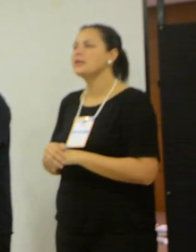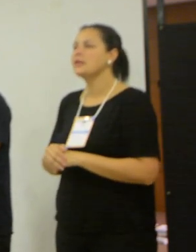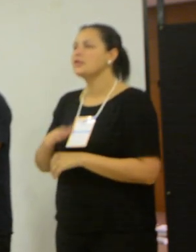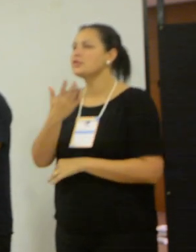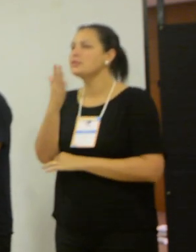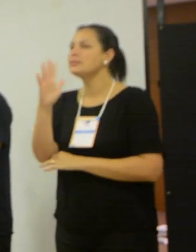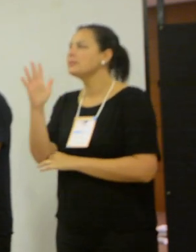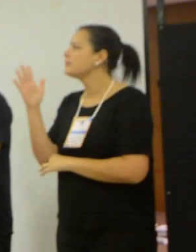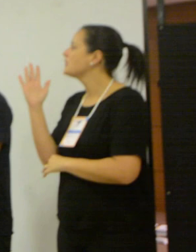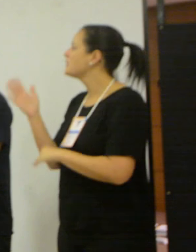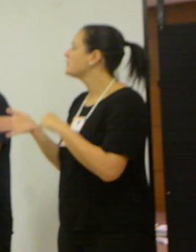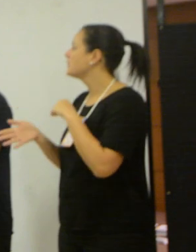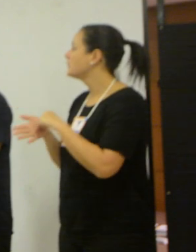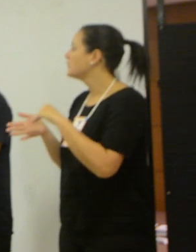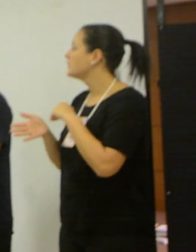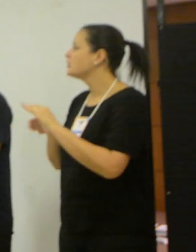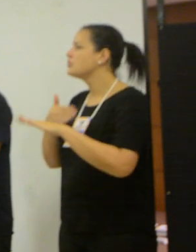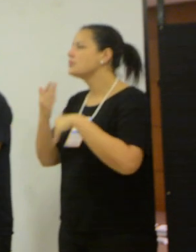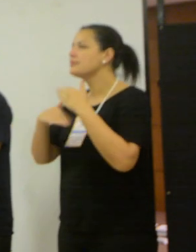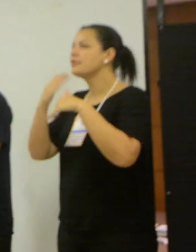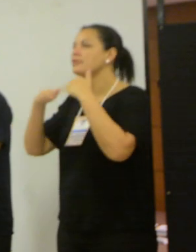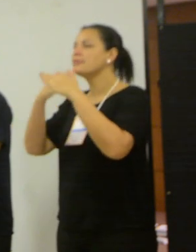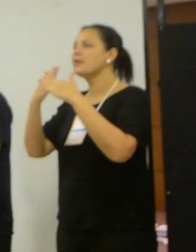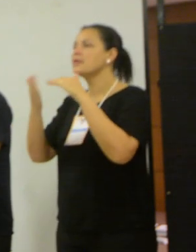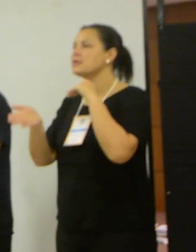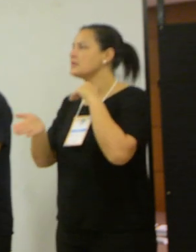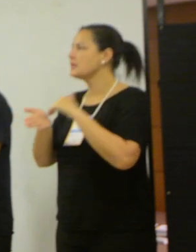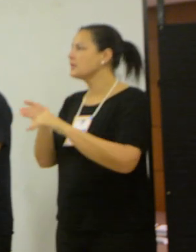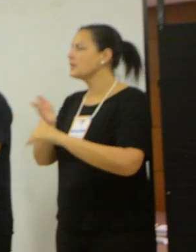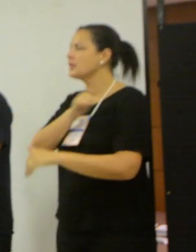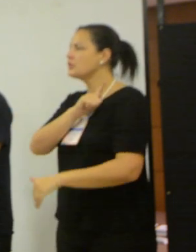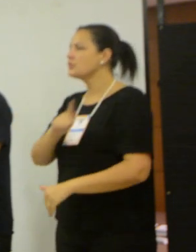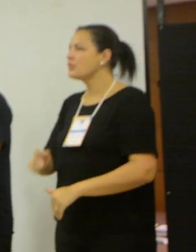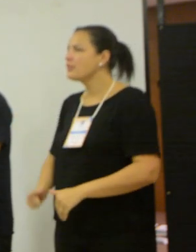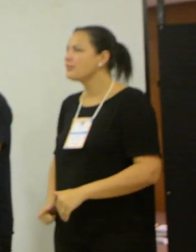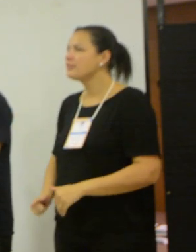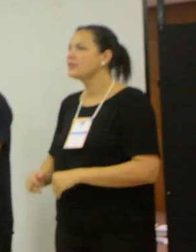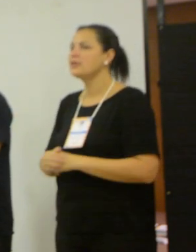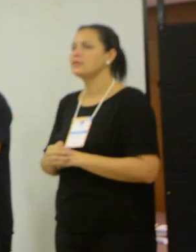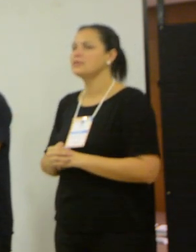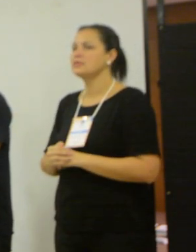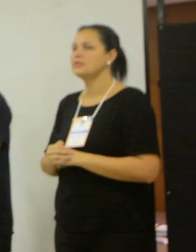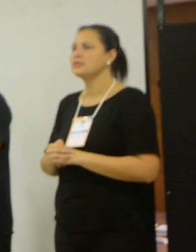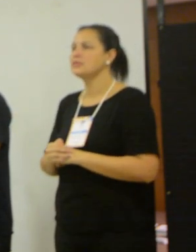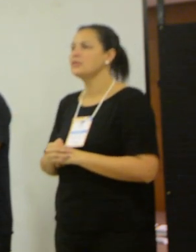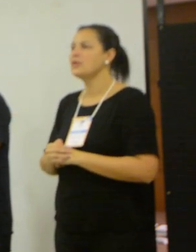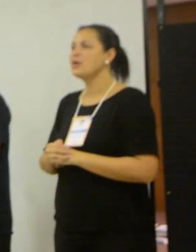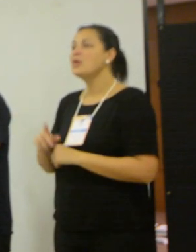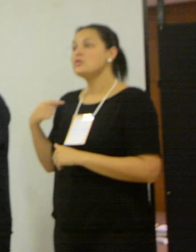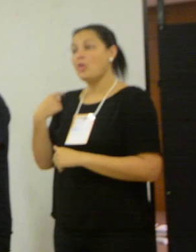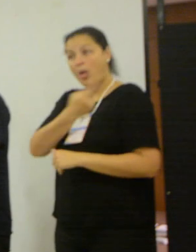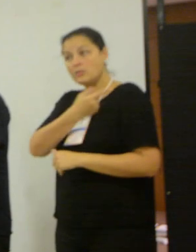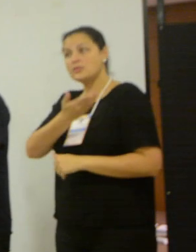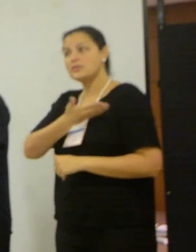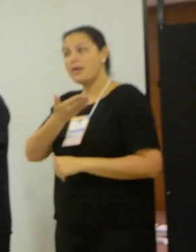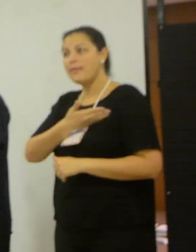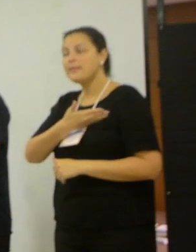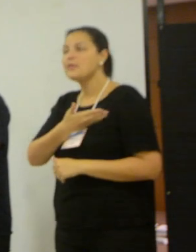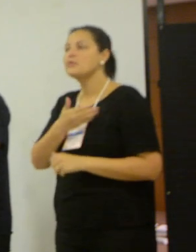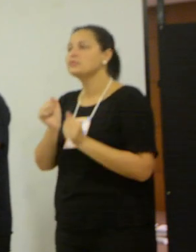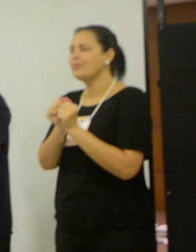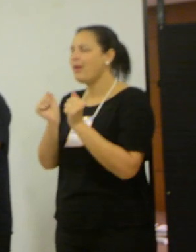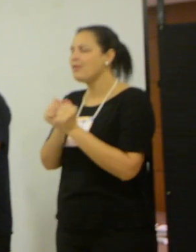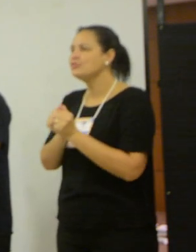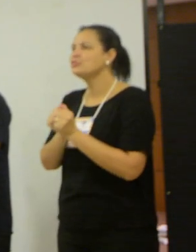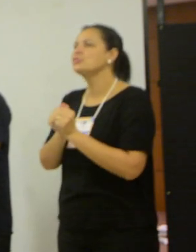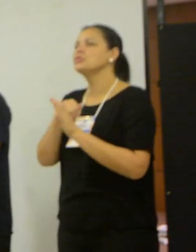Secretaria de Desenvolvimento, Secretaria de Governo. Esses são os nossos colegas que estão junto conosco desenvolvendo